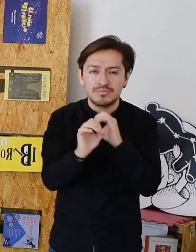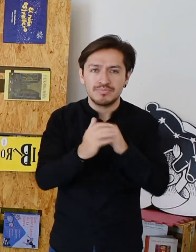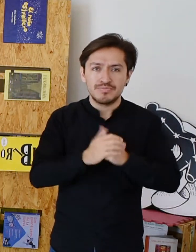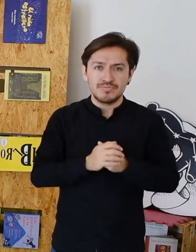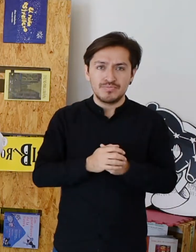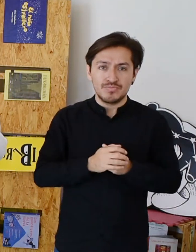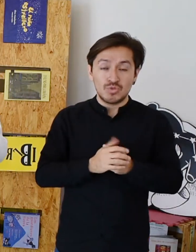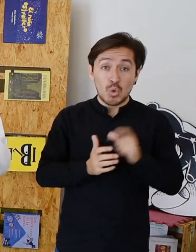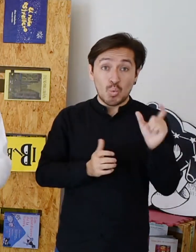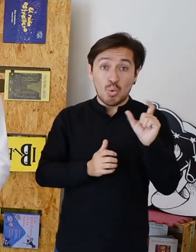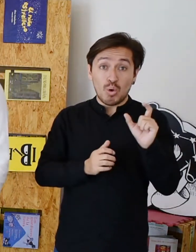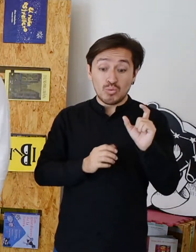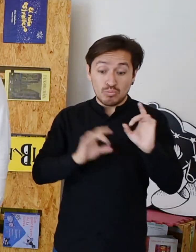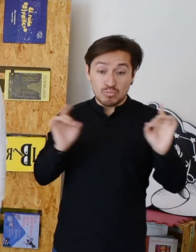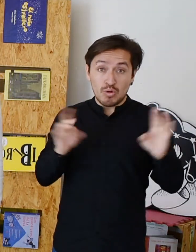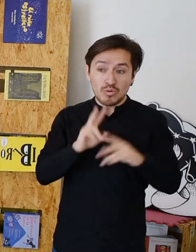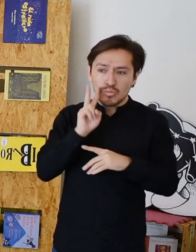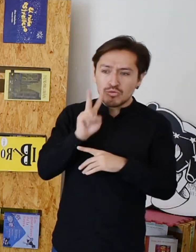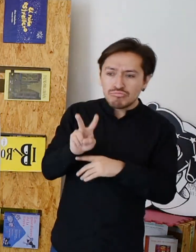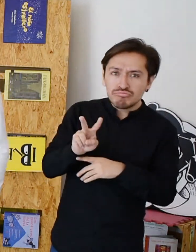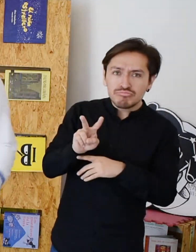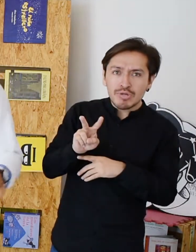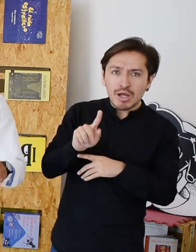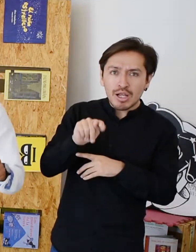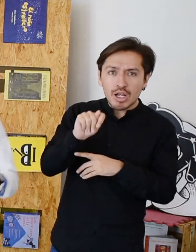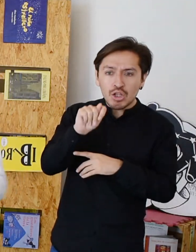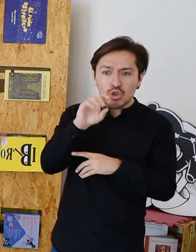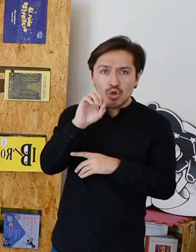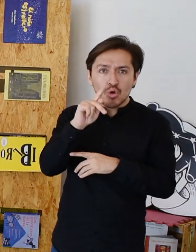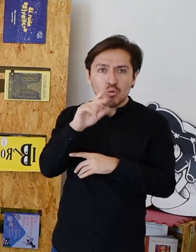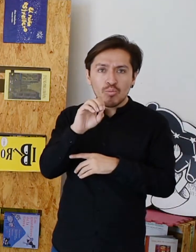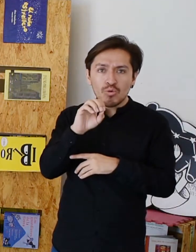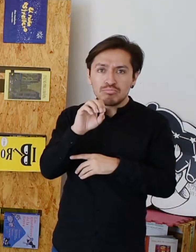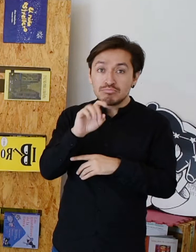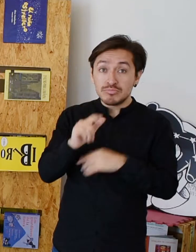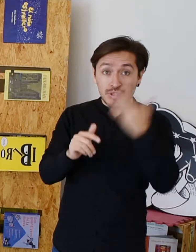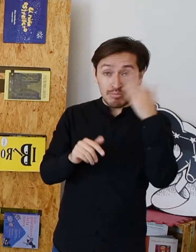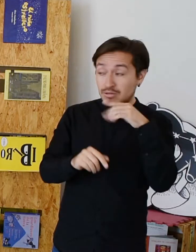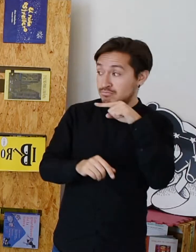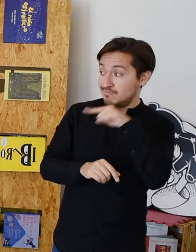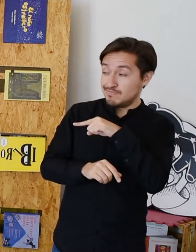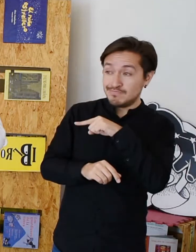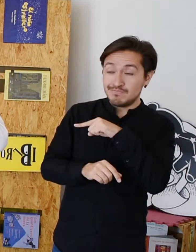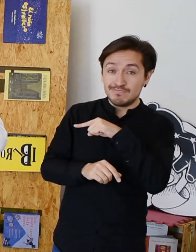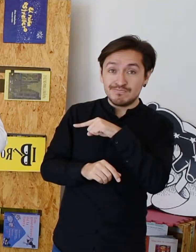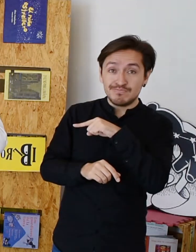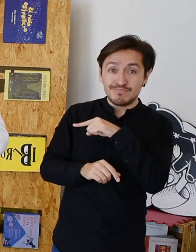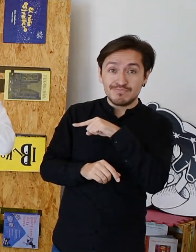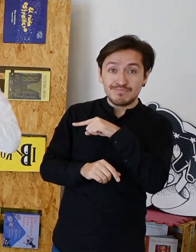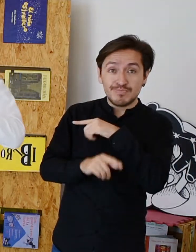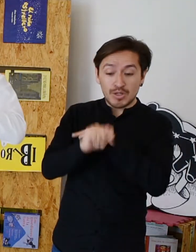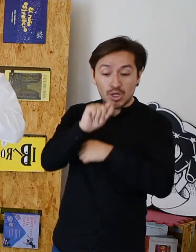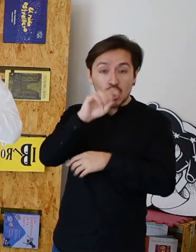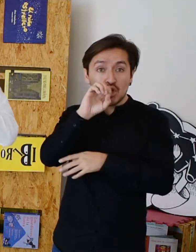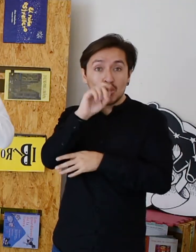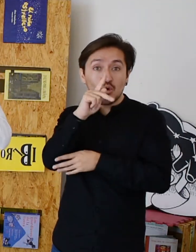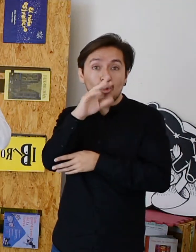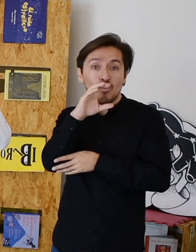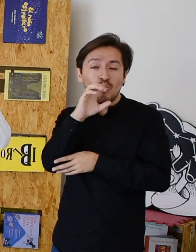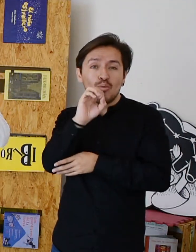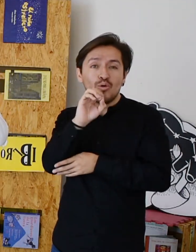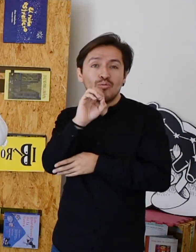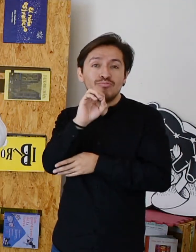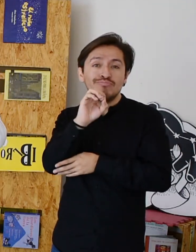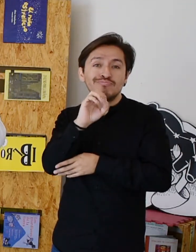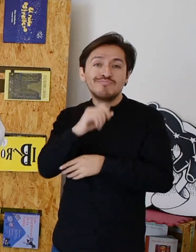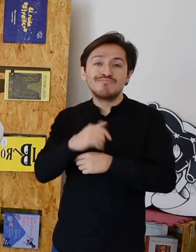Cuando vio al topo, hizo lo que el tecuán sabía. Se fue a esconder detrás de los arbustos y el topo ahí estaba